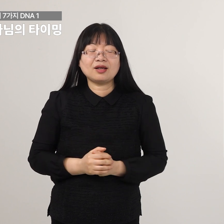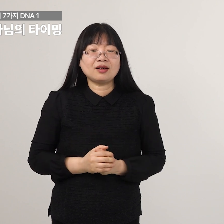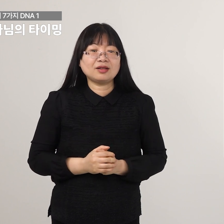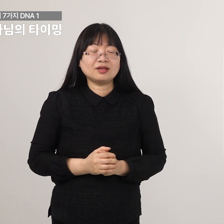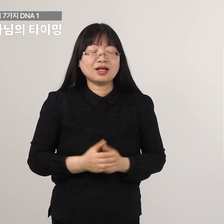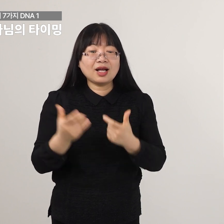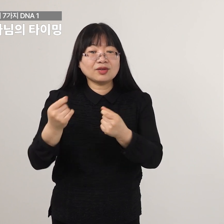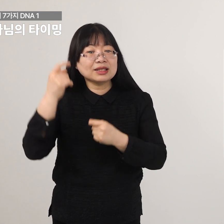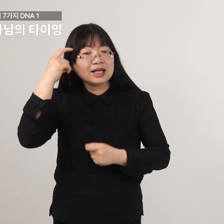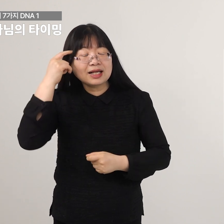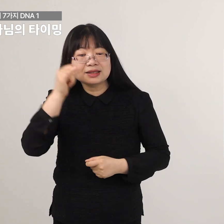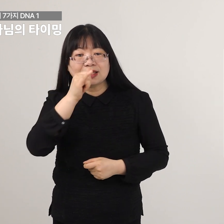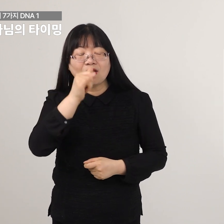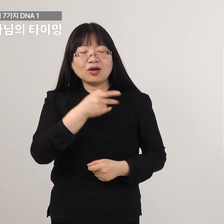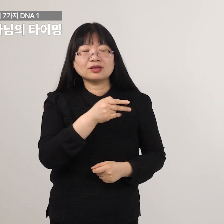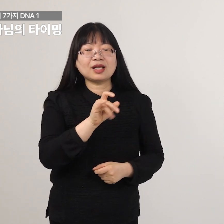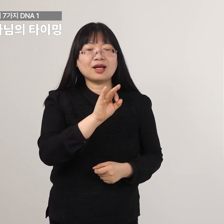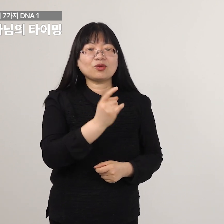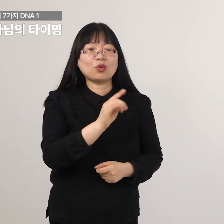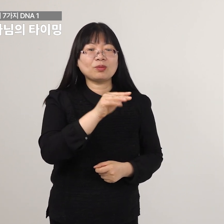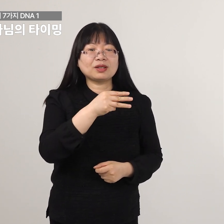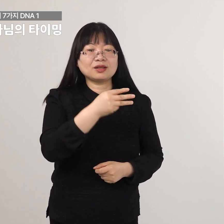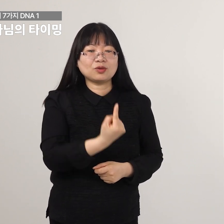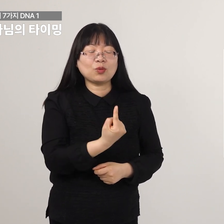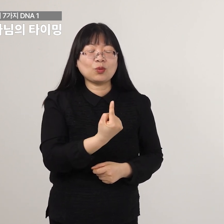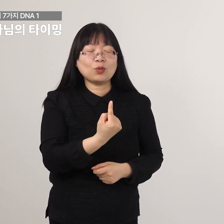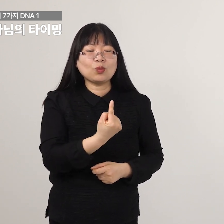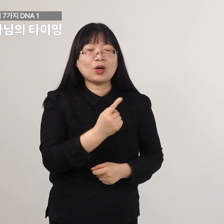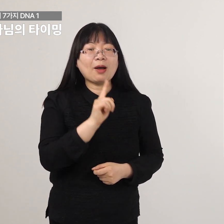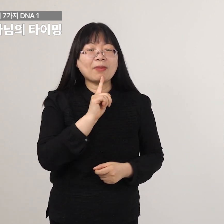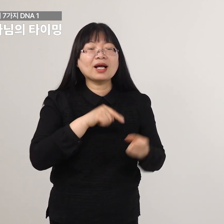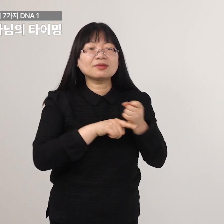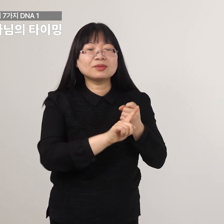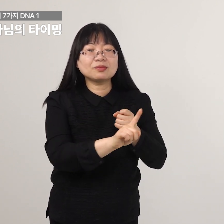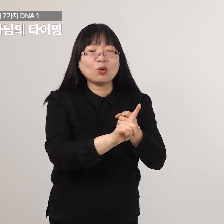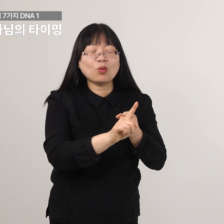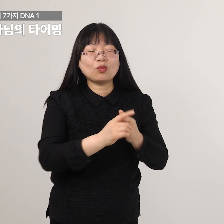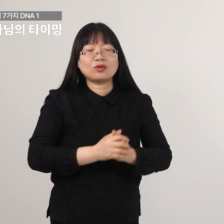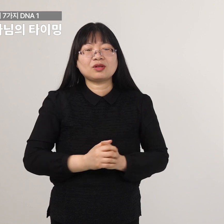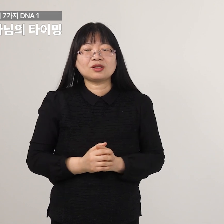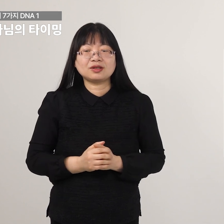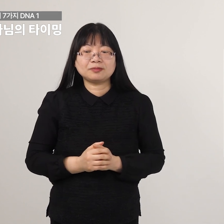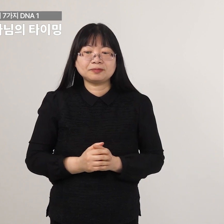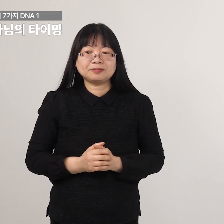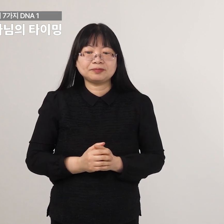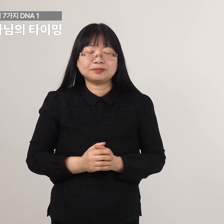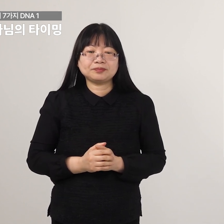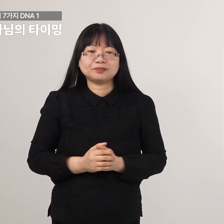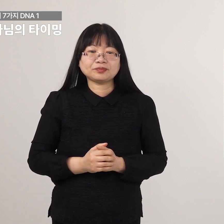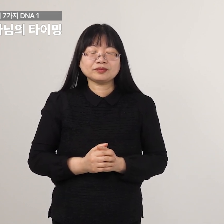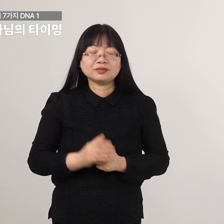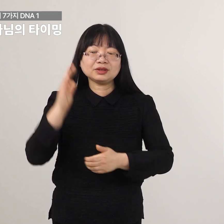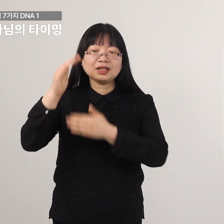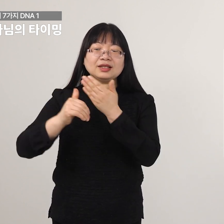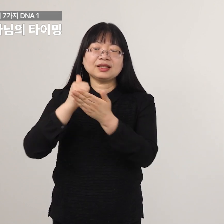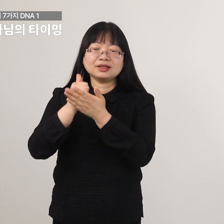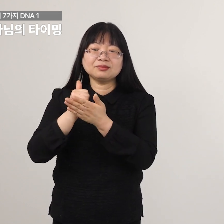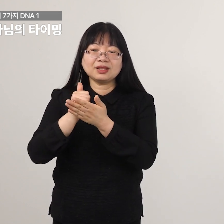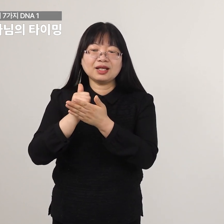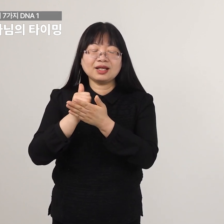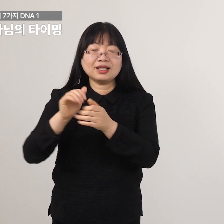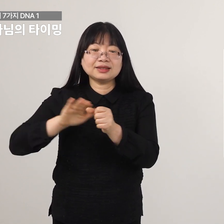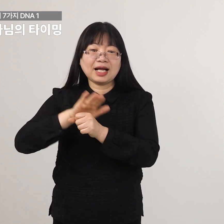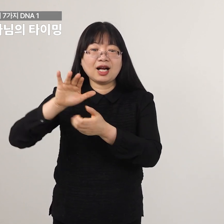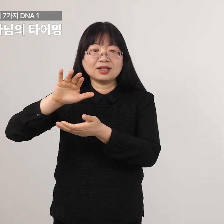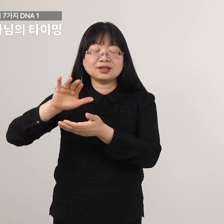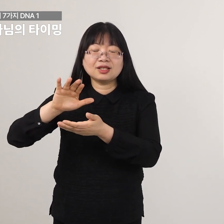합니다. 이 데오빌로라는 말이 이제 말 뜻은 이렇습니다. 하나님의 사랑을